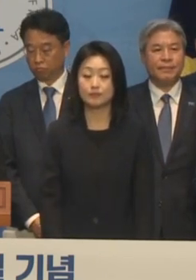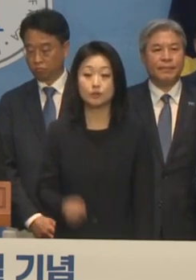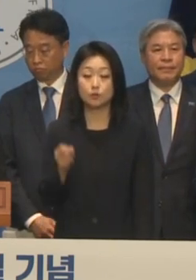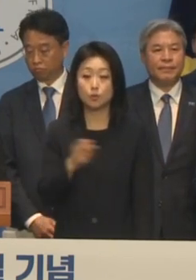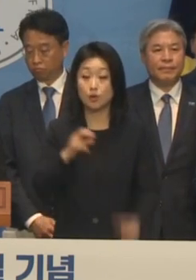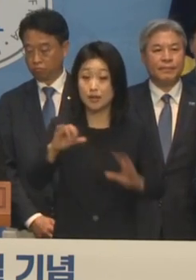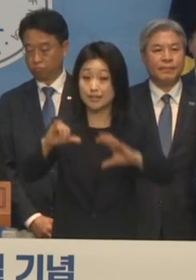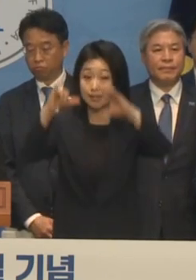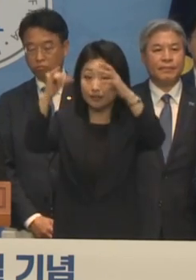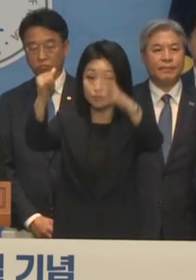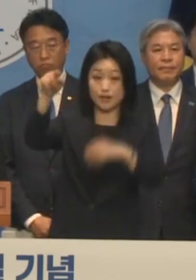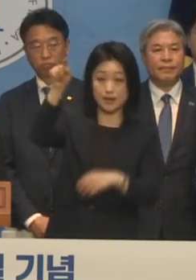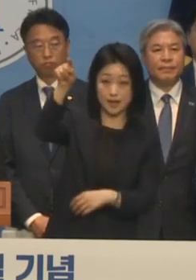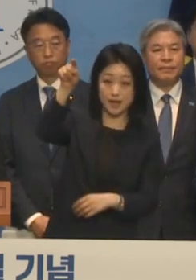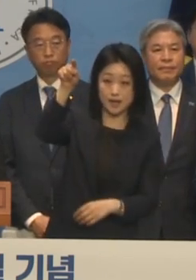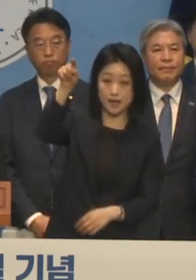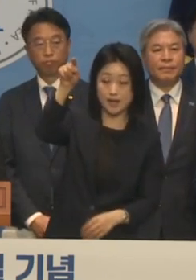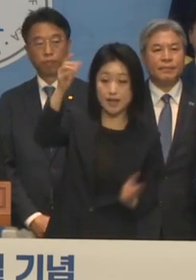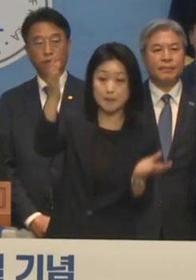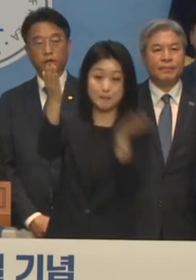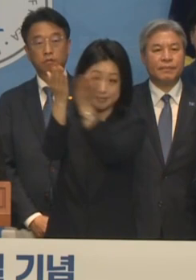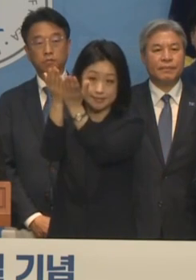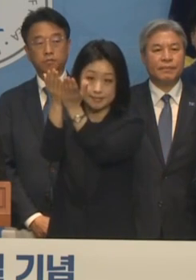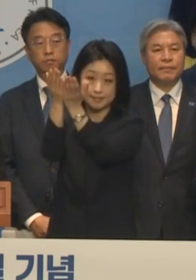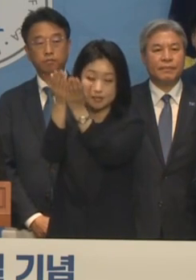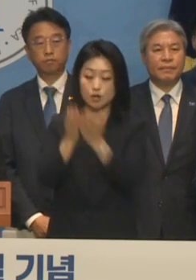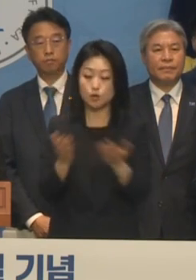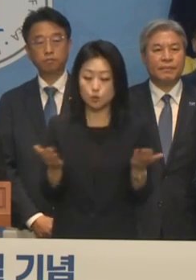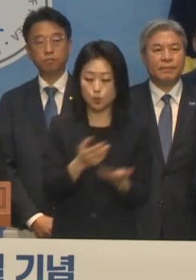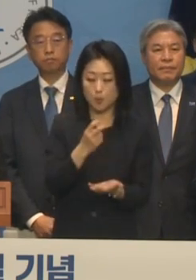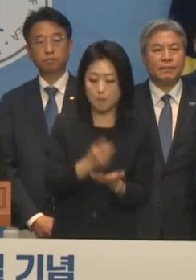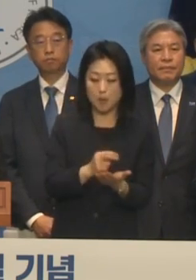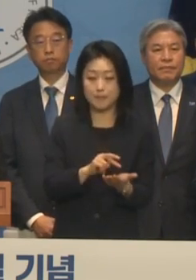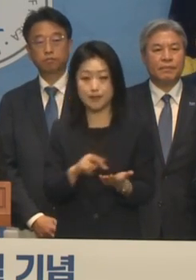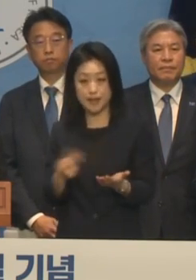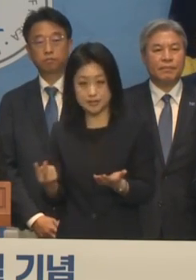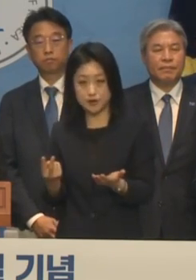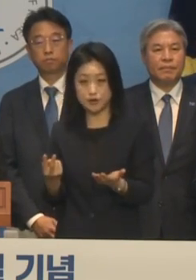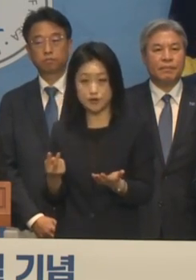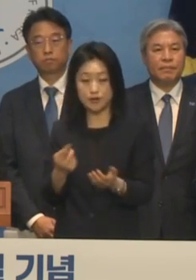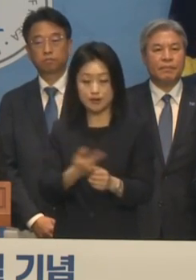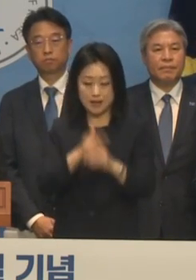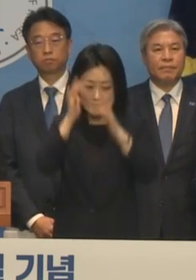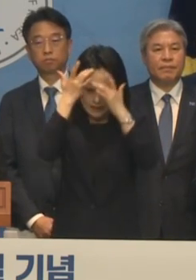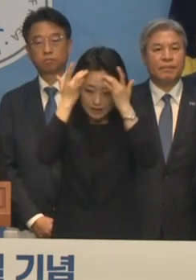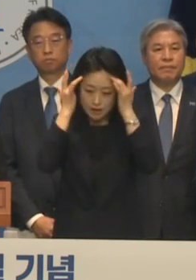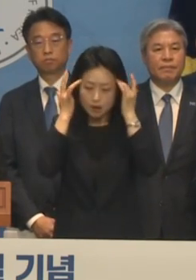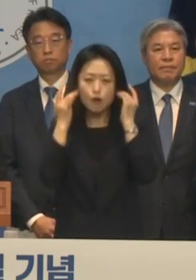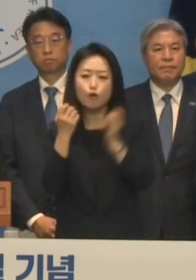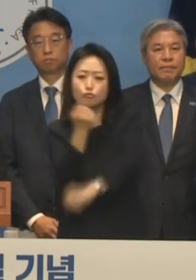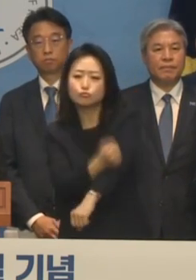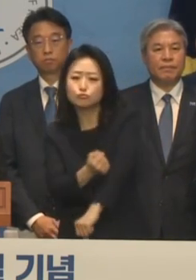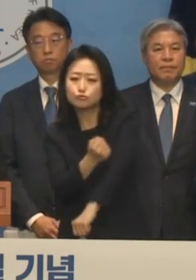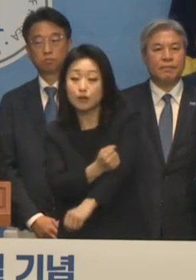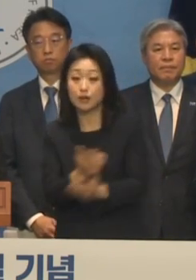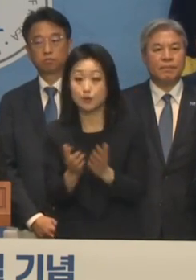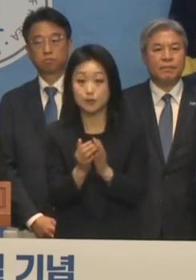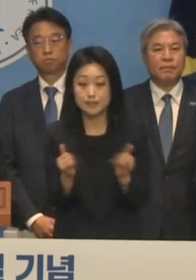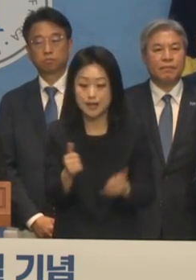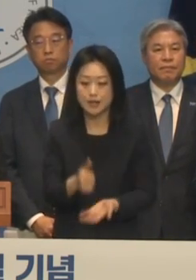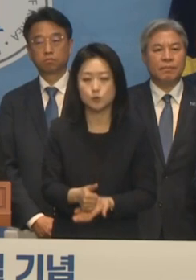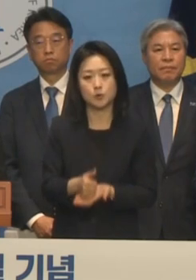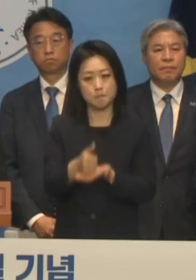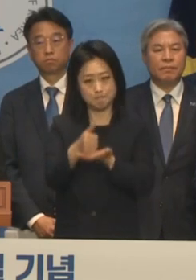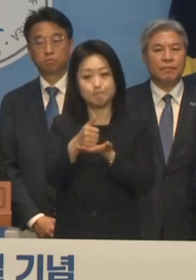글로벌 스탠더드의 기준에 부합하는 노동법 개정으로 땀 흘려 일하는 모든 노동자들의